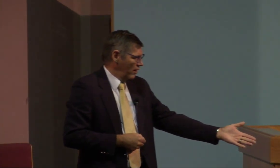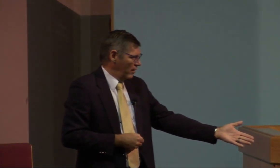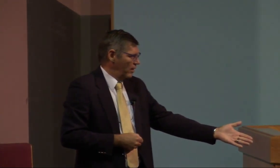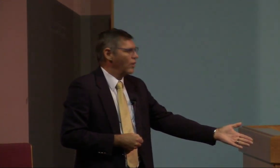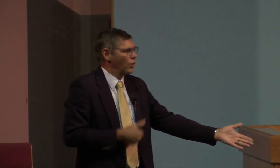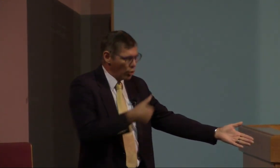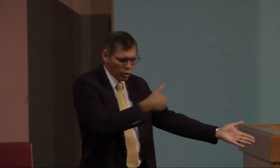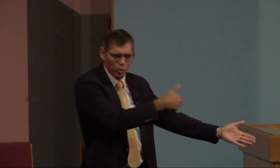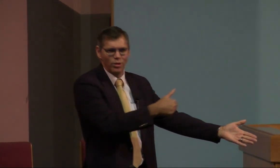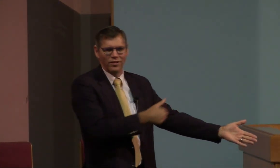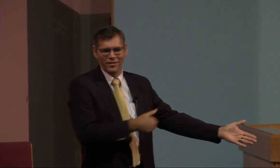goed,